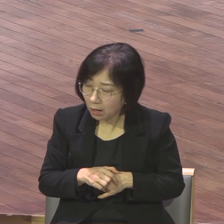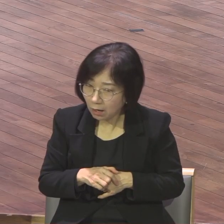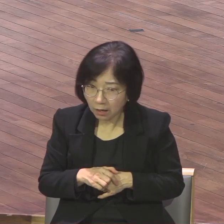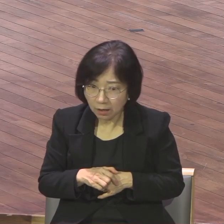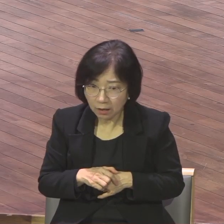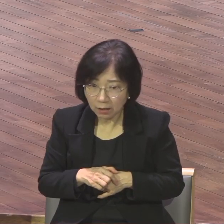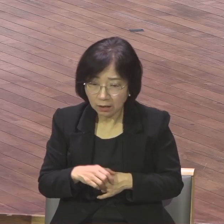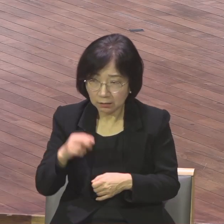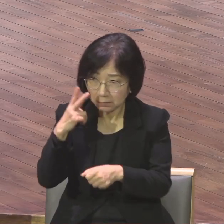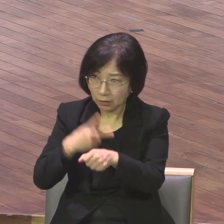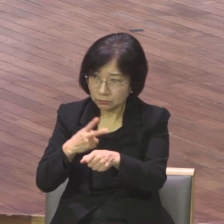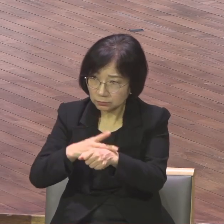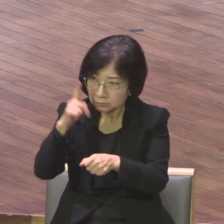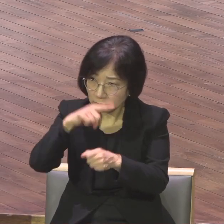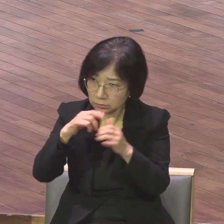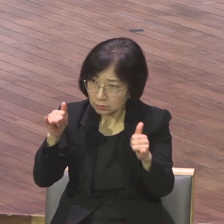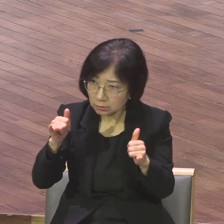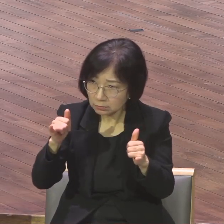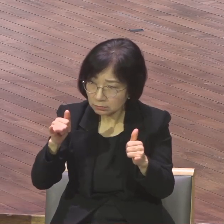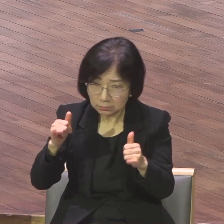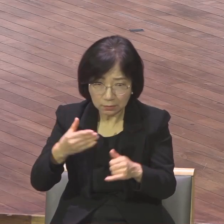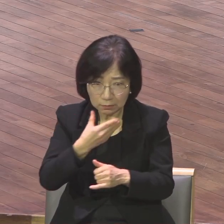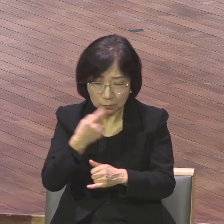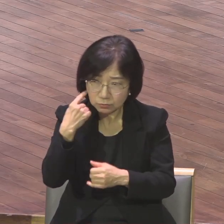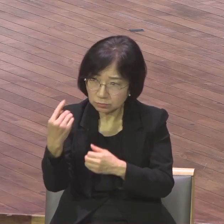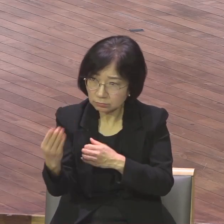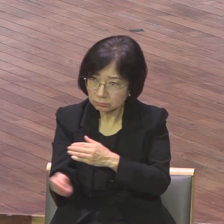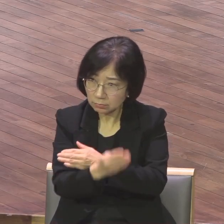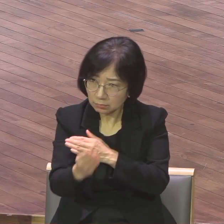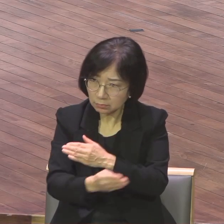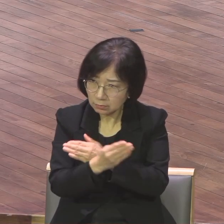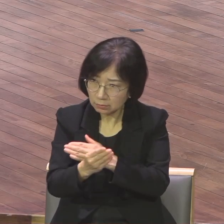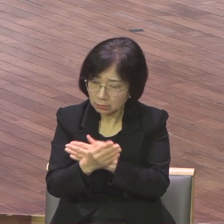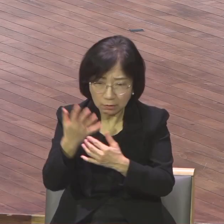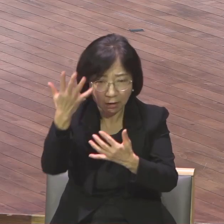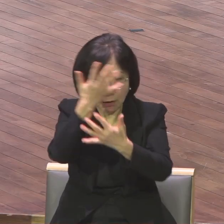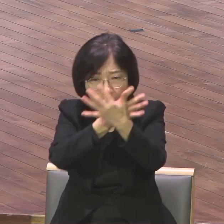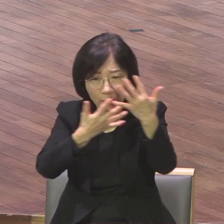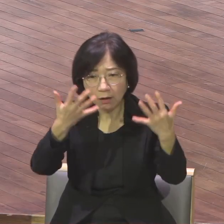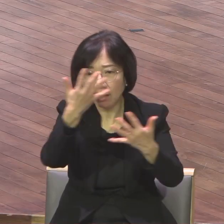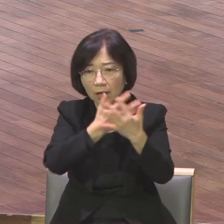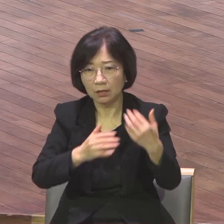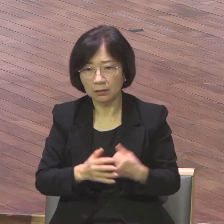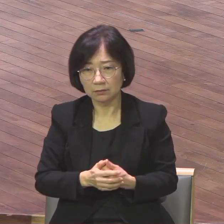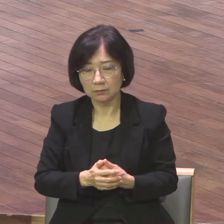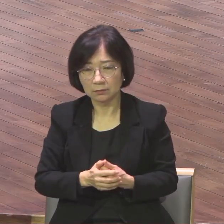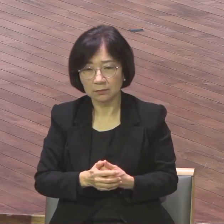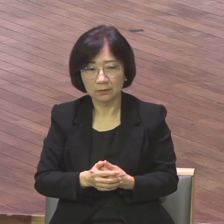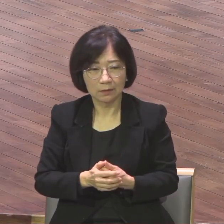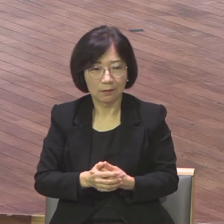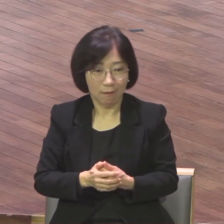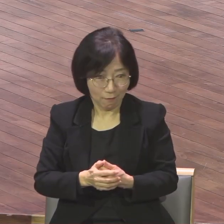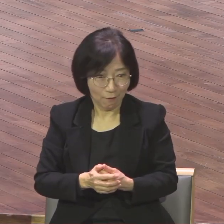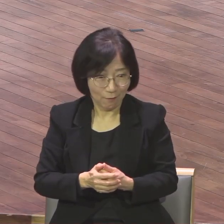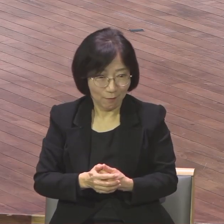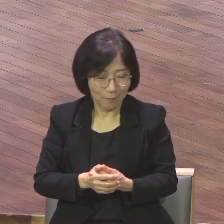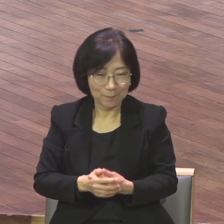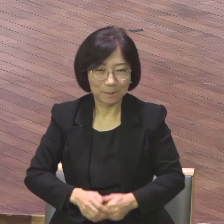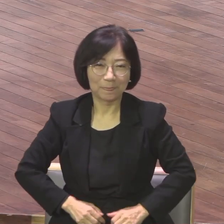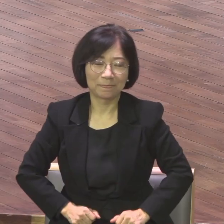막 데살로니가 성도들이 흔들리는 거예요. 교도소 외간지를 바울이 말 안 했기 때문에 빌립보에 있을